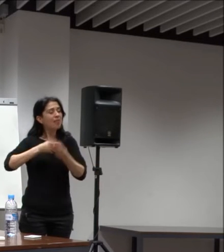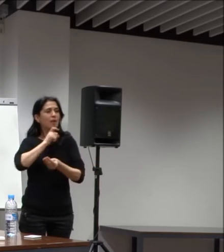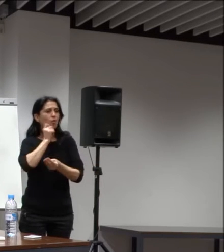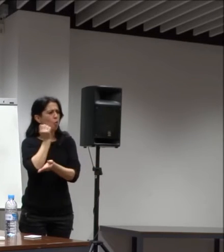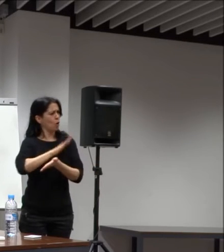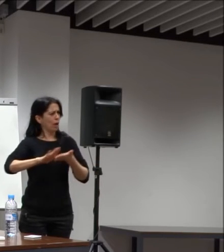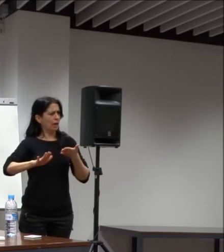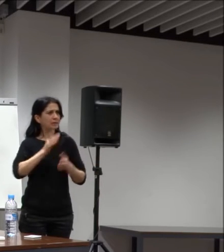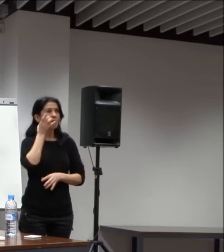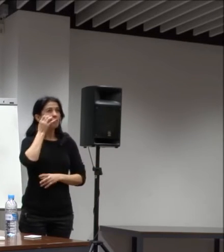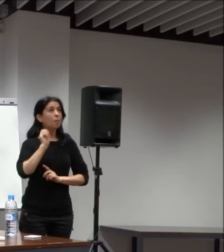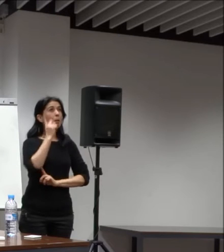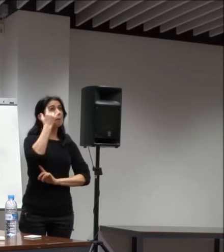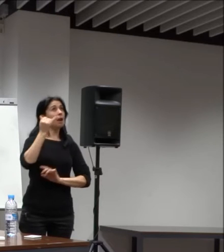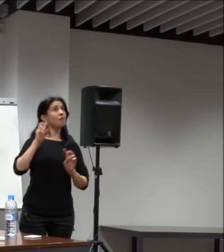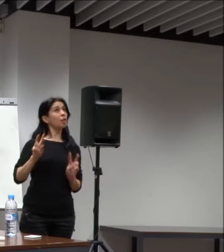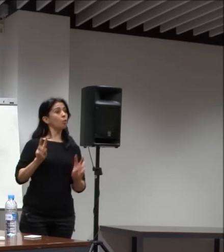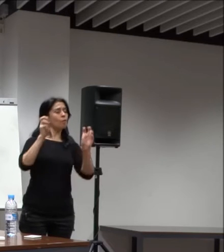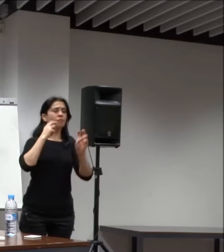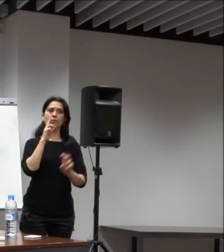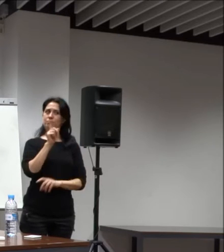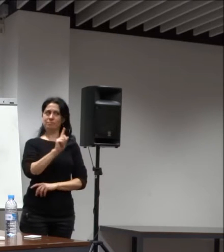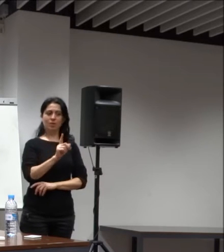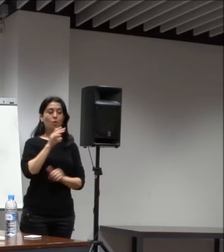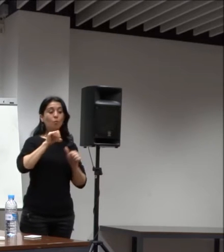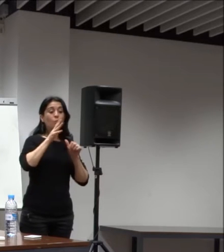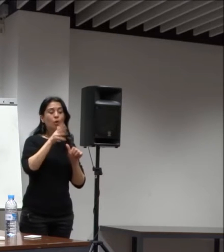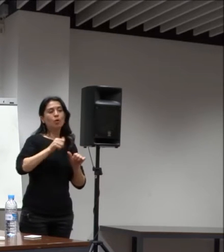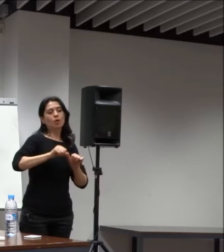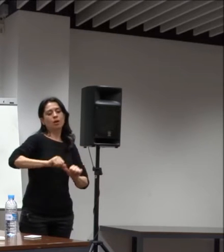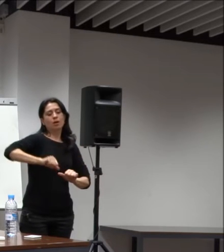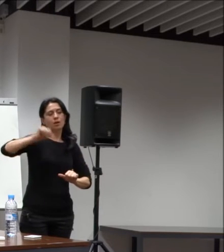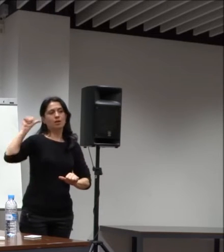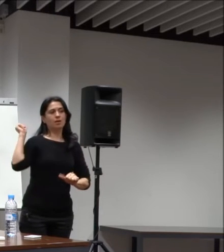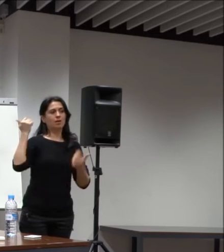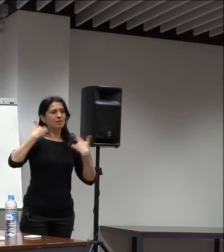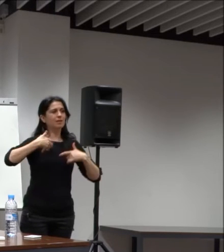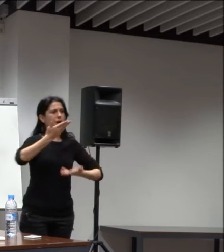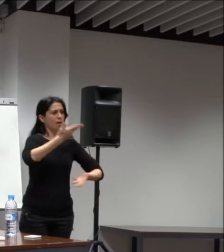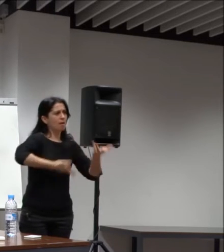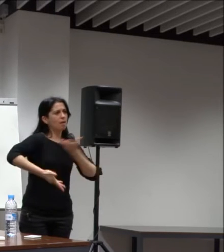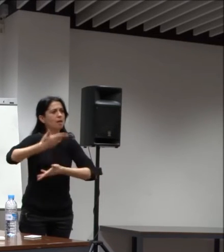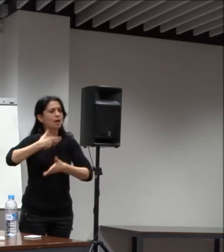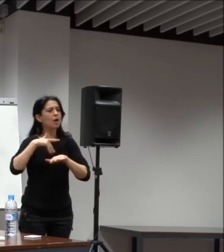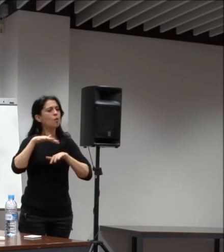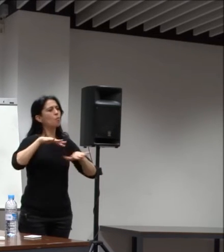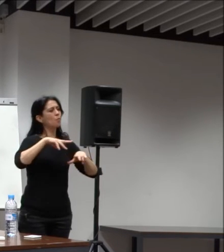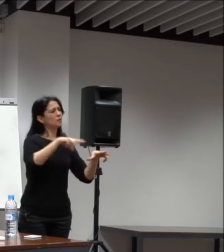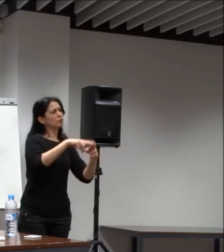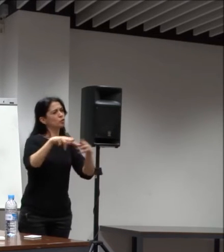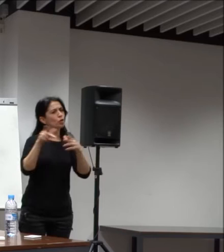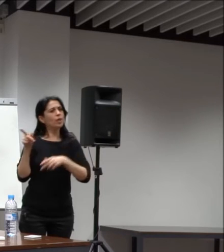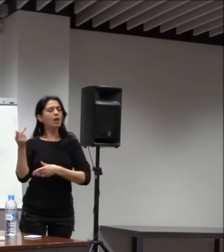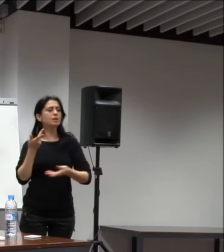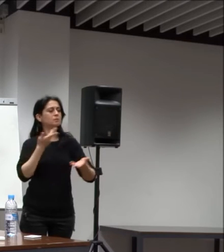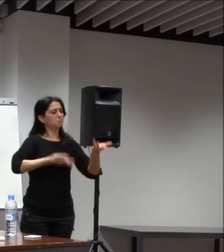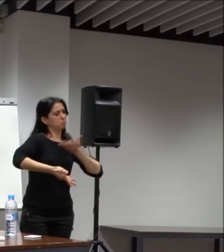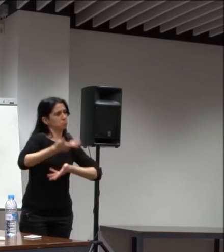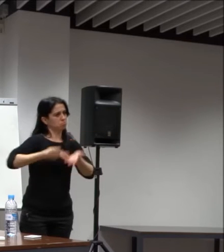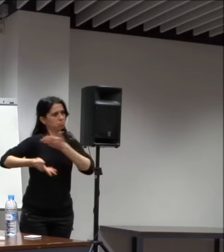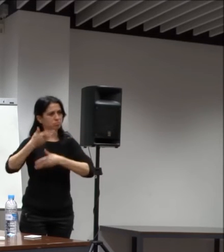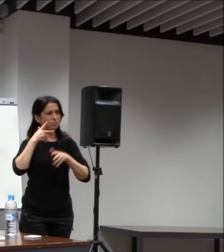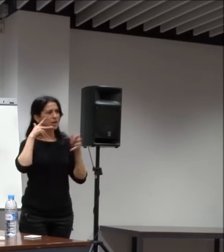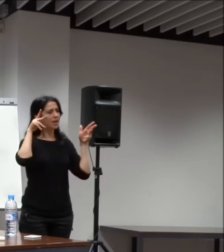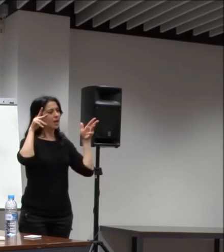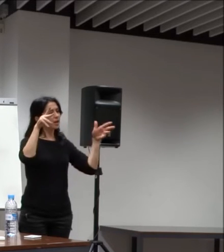novedad para ellos porque han tenido una larga colaboración ambos con diversos movimientos sociales, asesorándoles en materia jurídica. Es